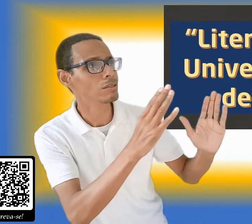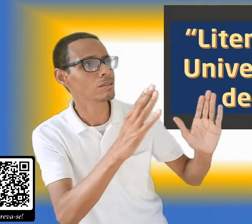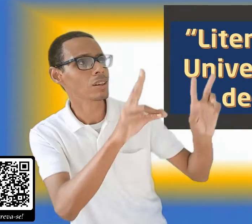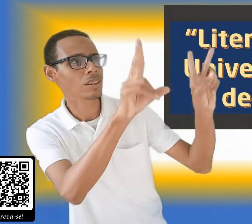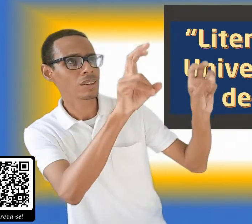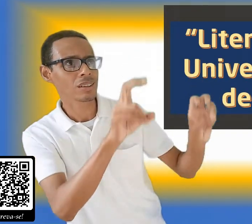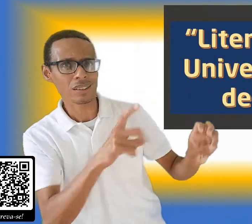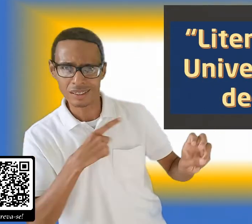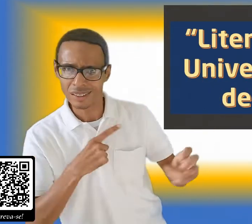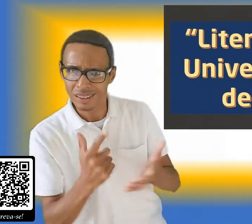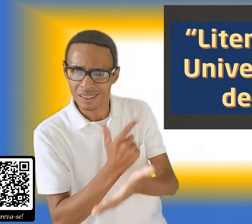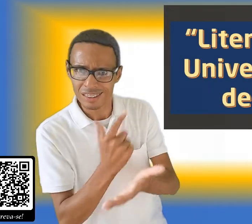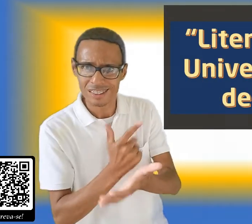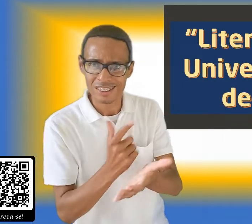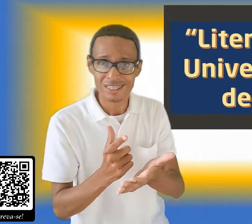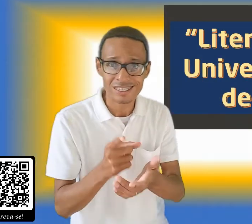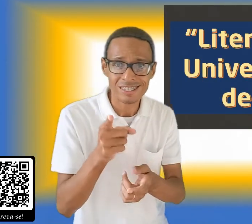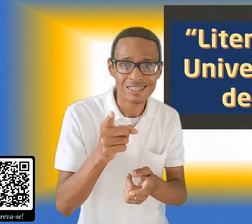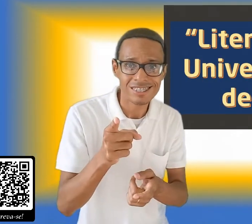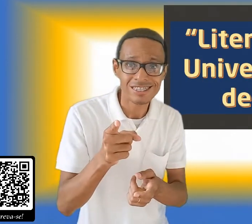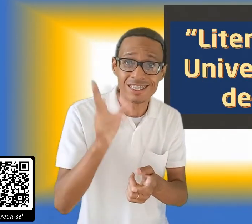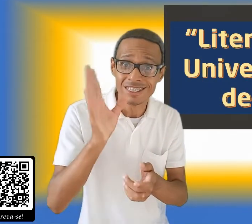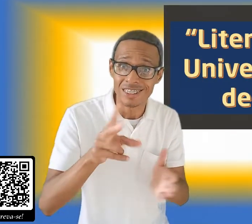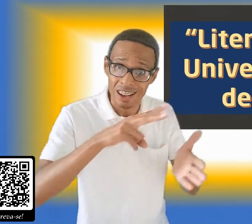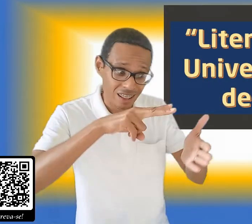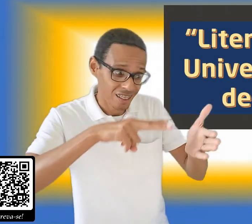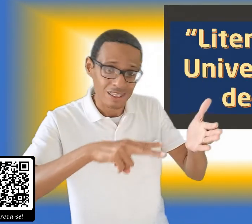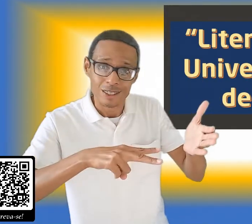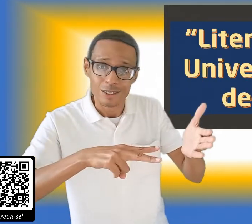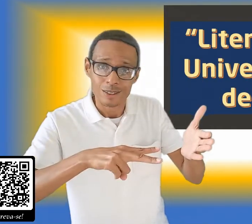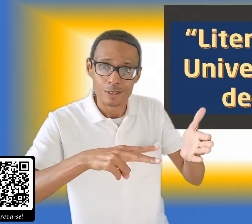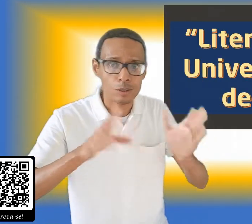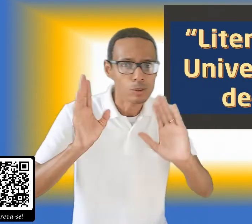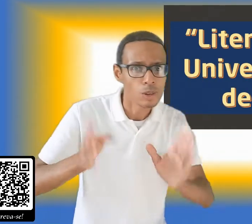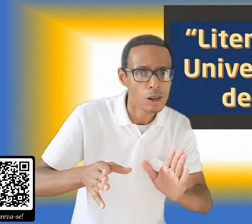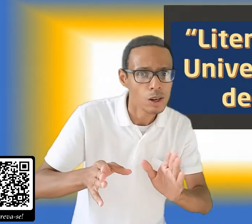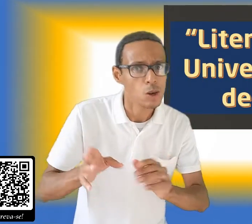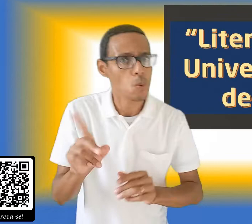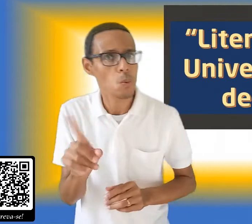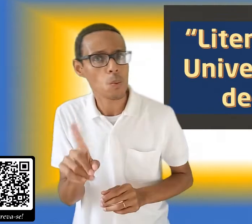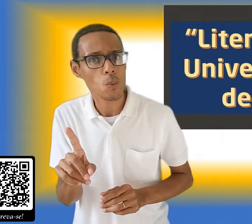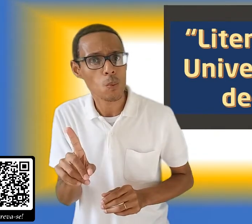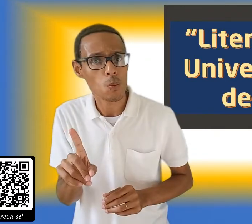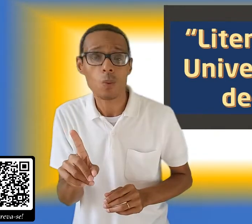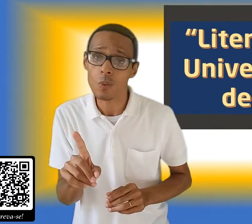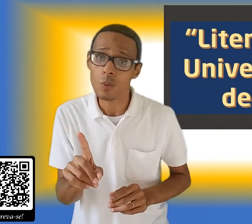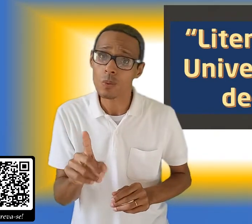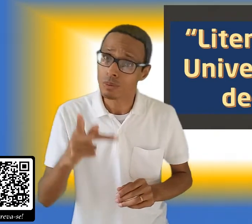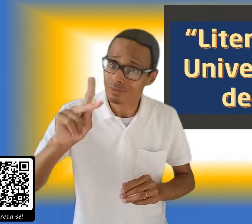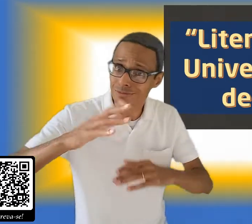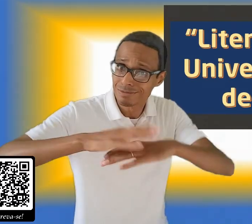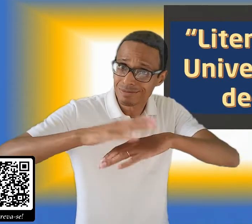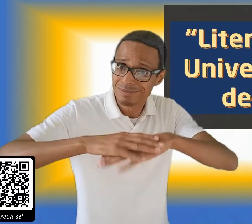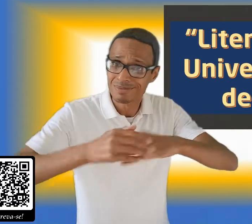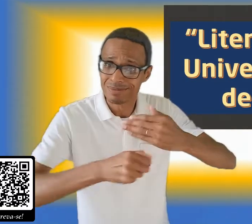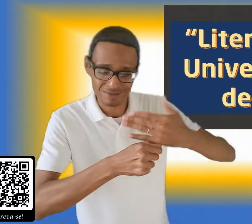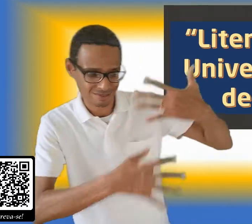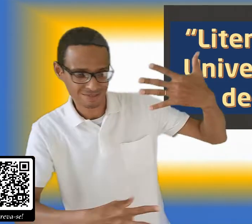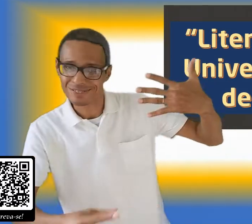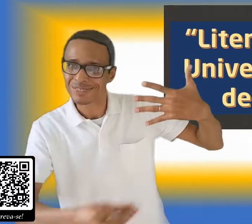desses títulos? Se ainda não ou se já fez, diga aí nos comentários. Está chegando